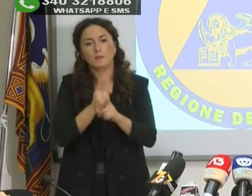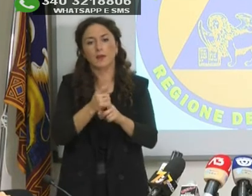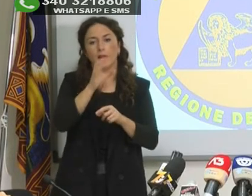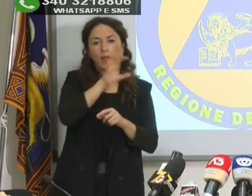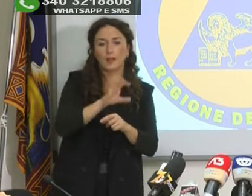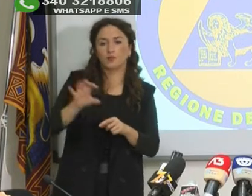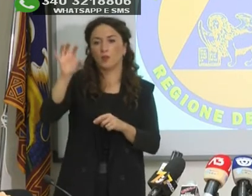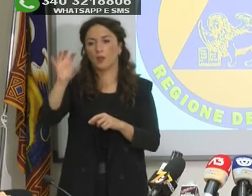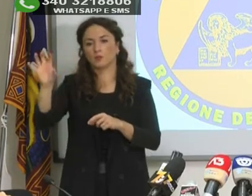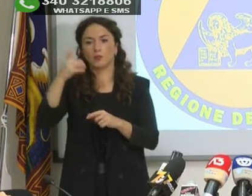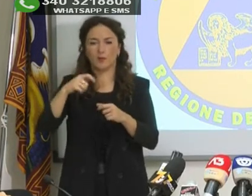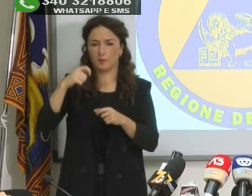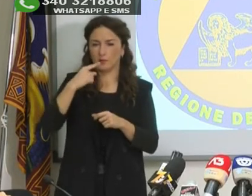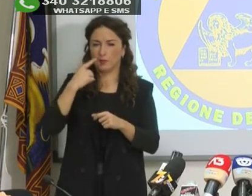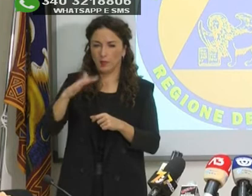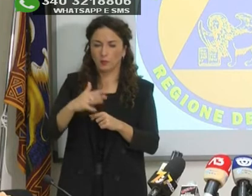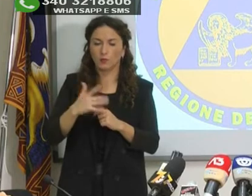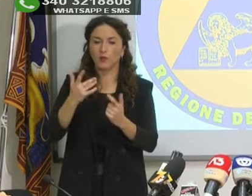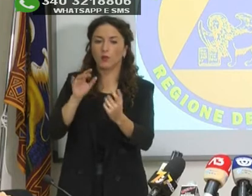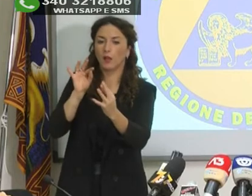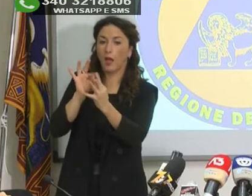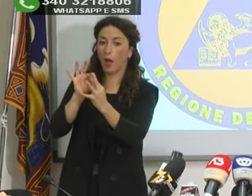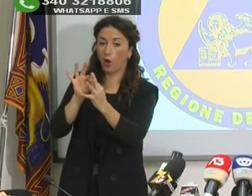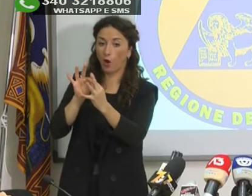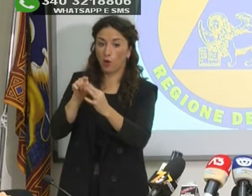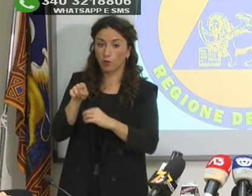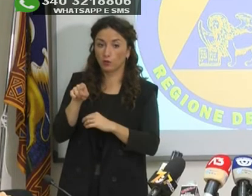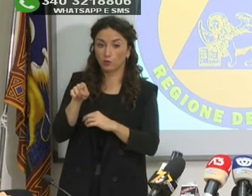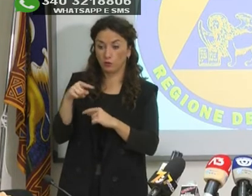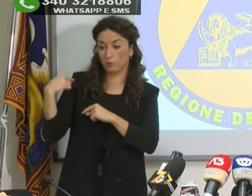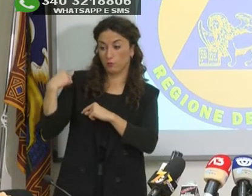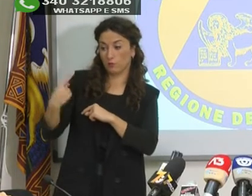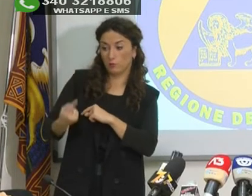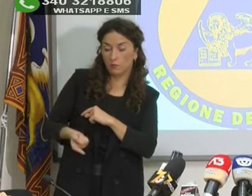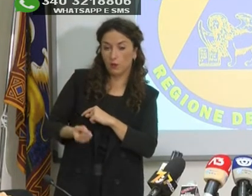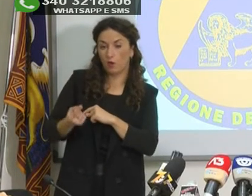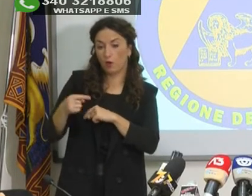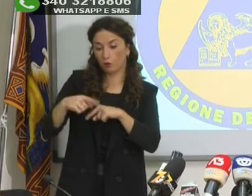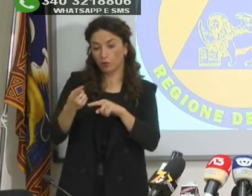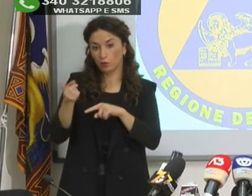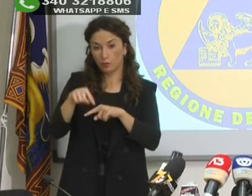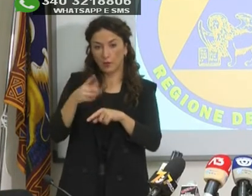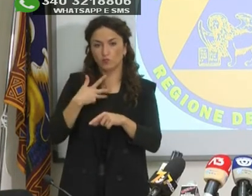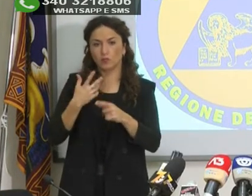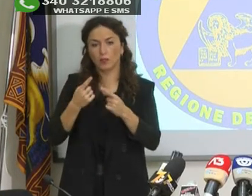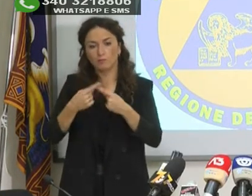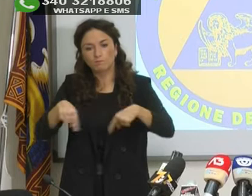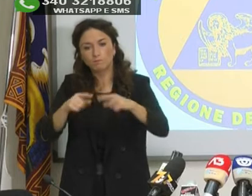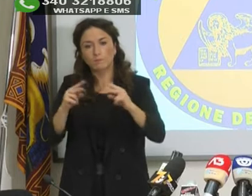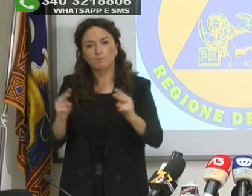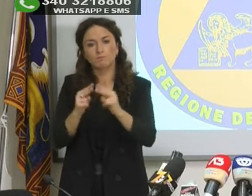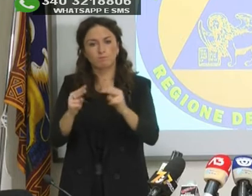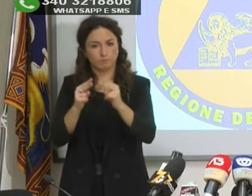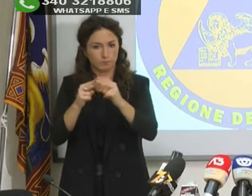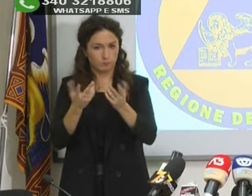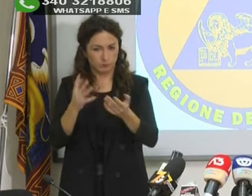regionale, quindi è quello che diceva il Presidente, l'accordo che stiamo in questi giorni, insomma tra oggi e domani abbiamo una serie di incontri per poi